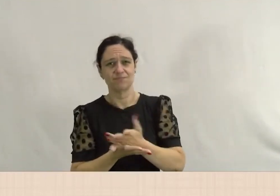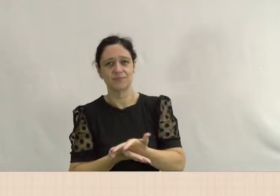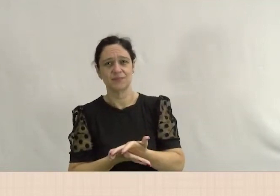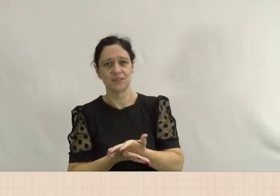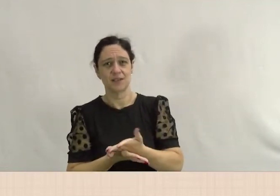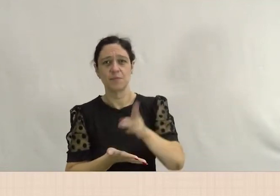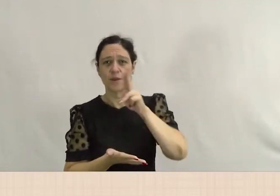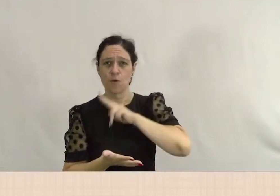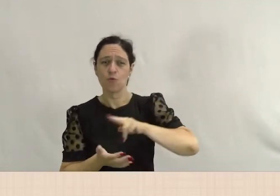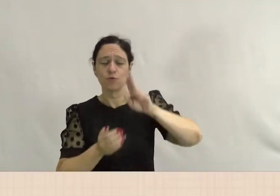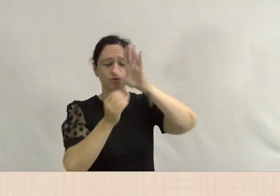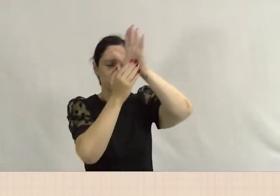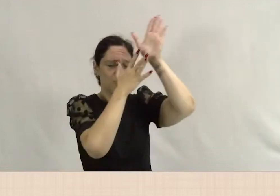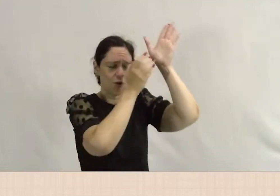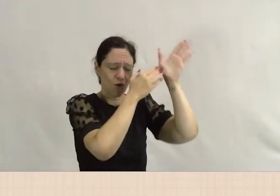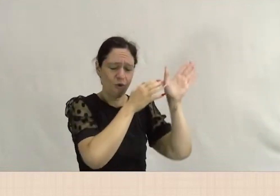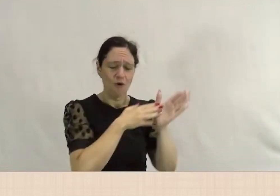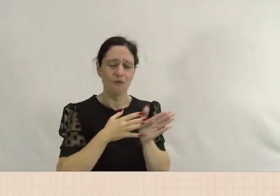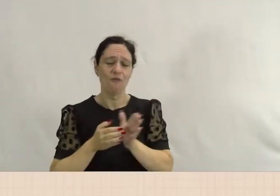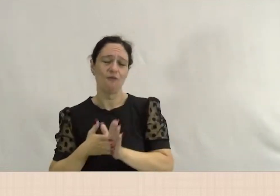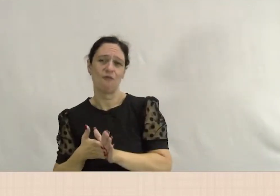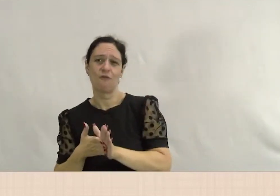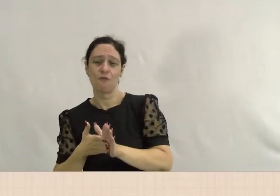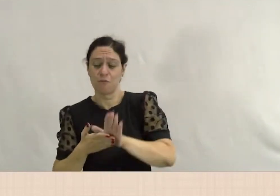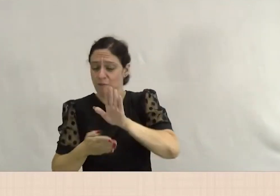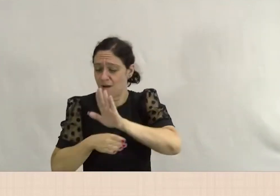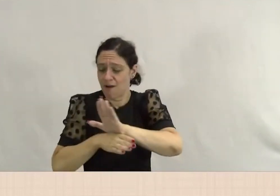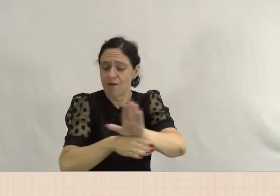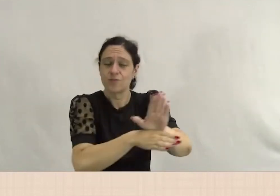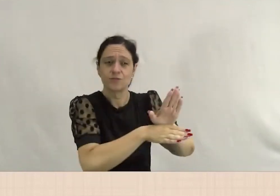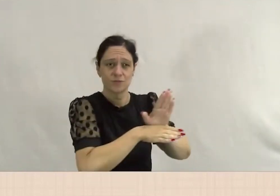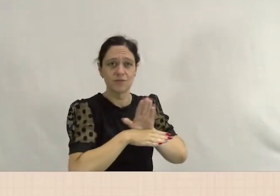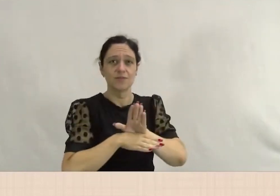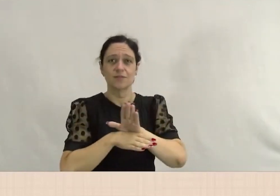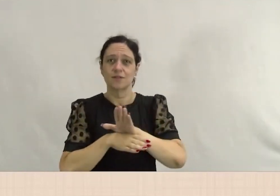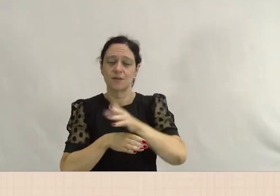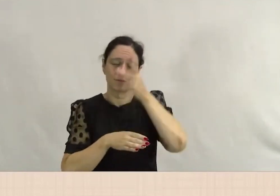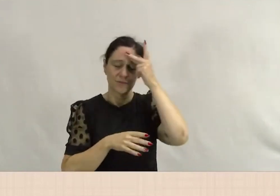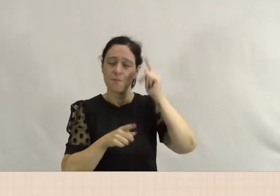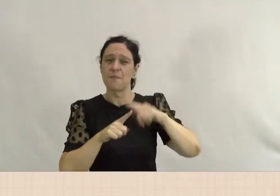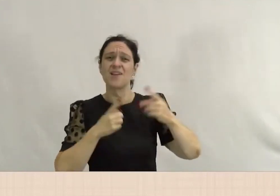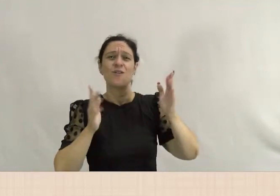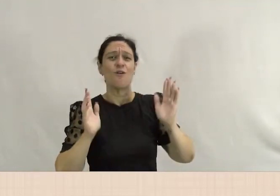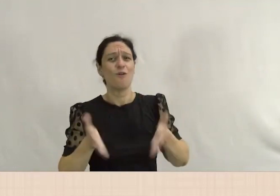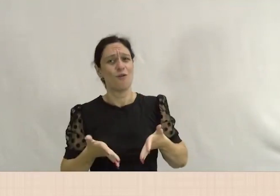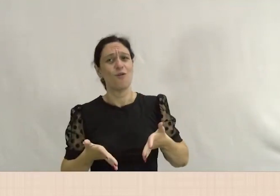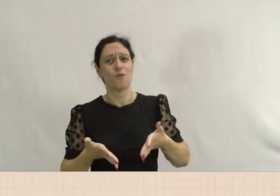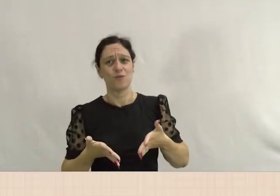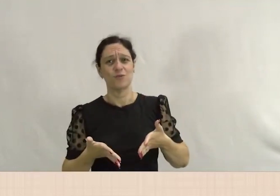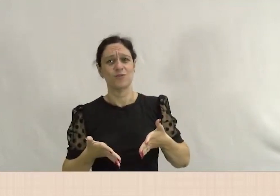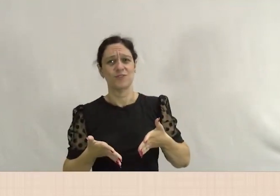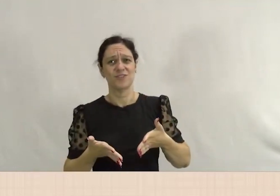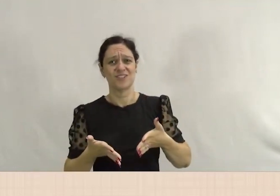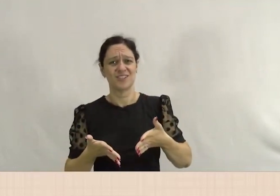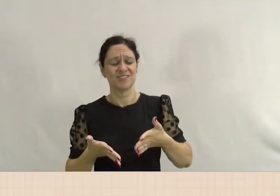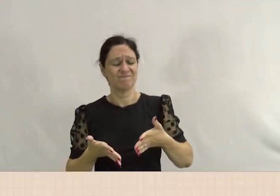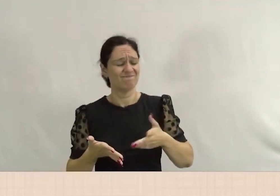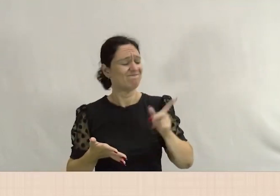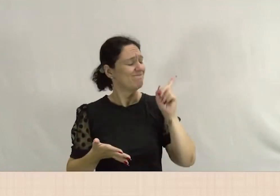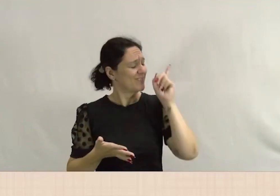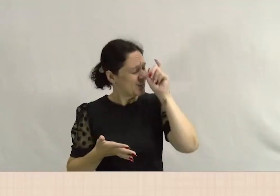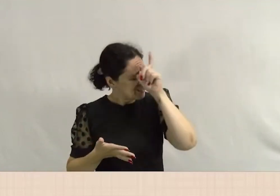o louvor para encorajar as pessoas, para ajudar as pessoas. Mas hoje Estou chegando no fim do meu